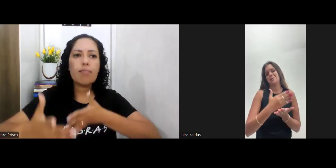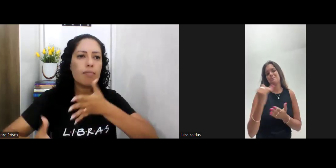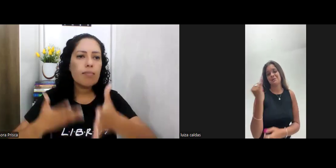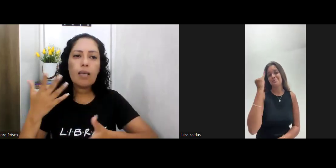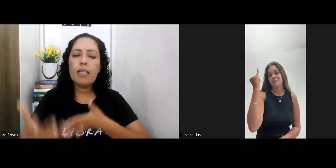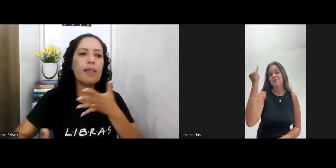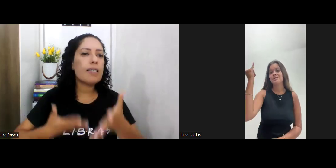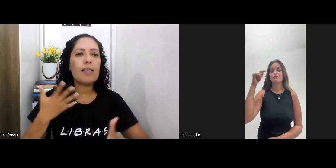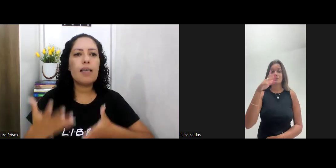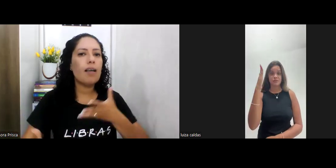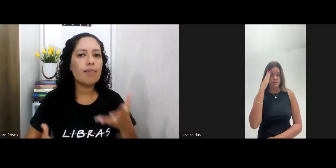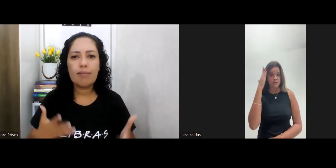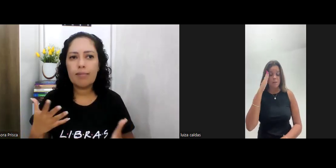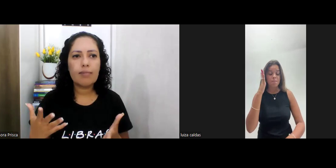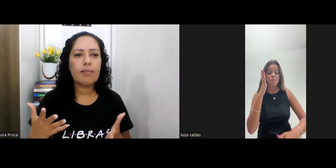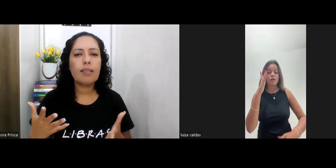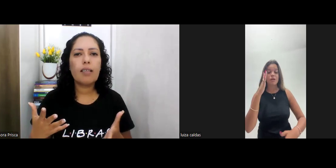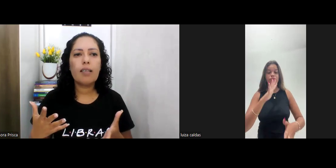sinalizar. Ele vai sinalizar.